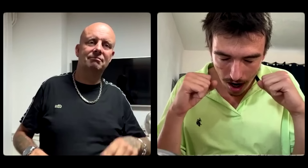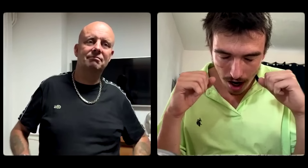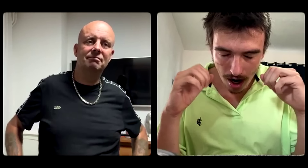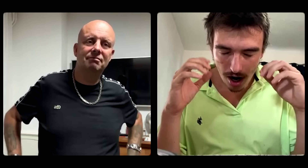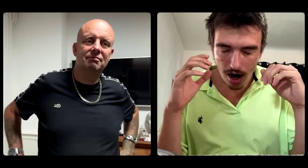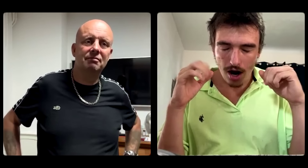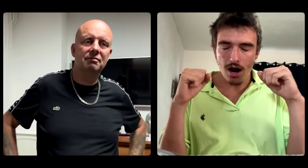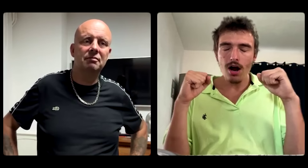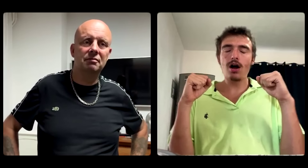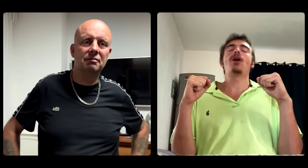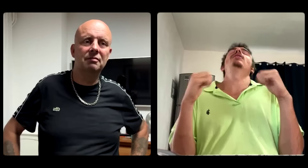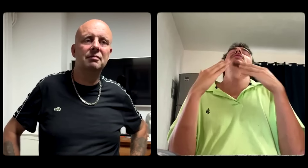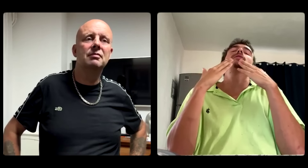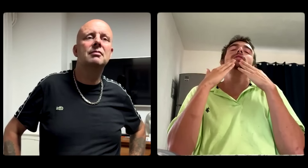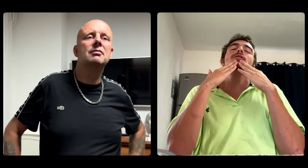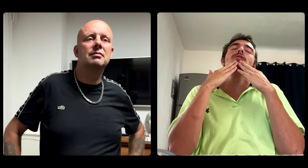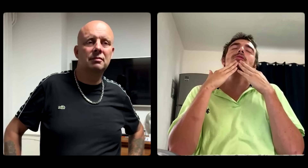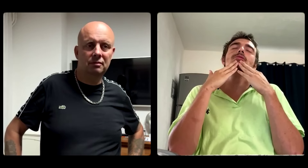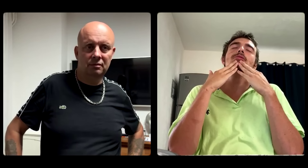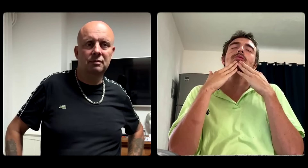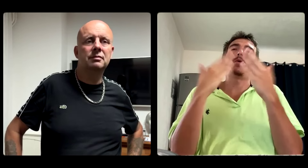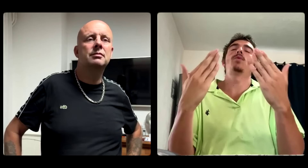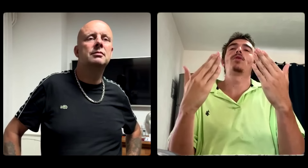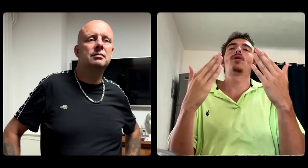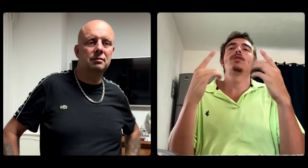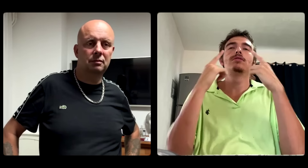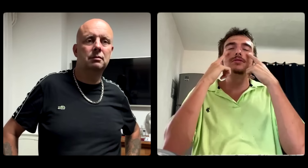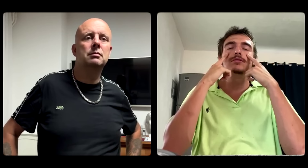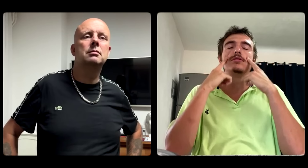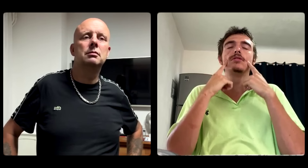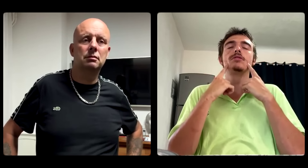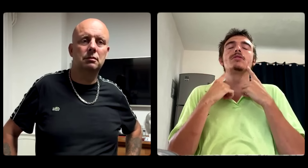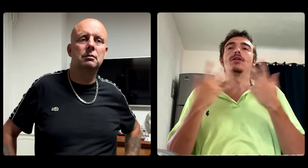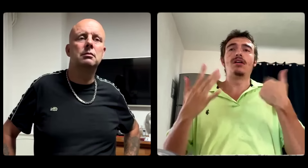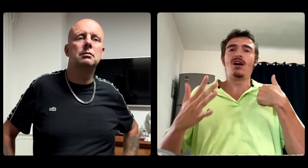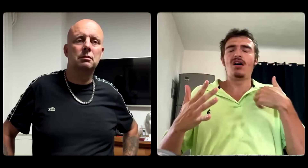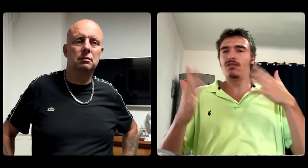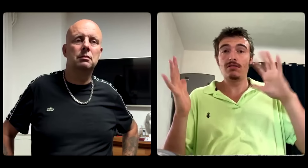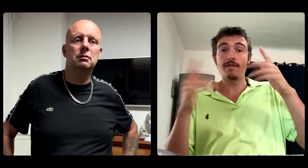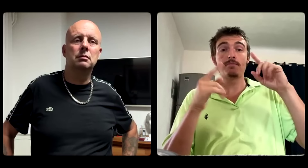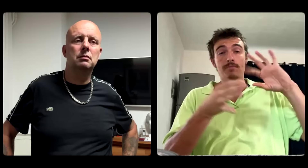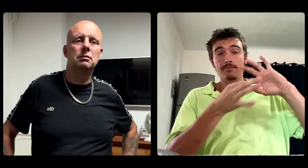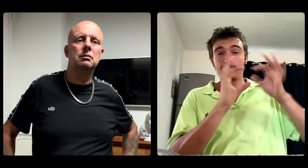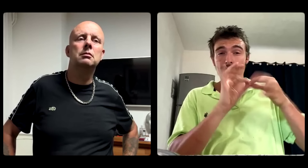Ja, maar het is leuk dat je echt een discussie hebt. Dan is het ook echt dat je kan je bed licht gaan doen.